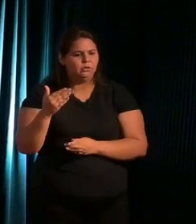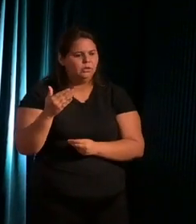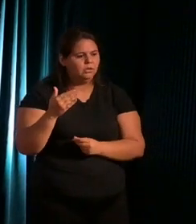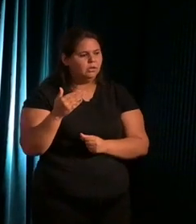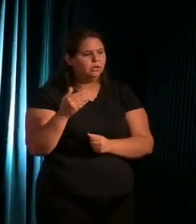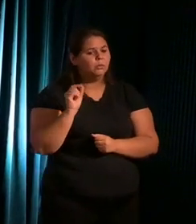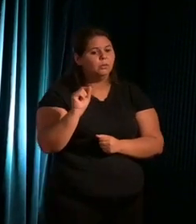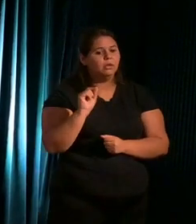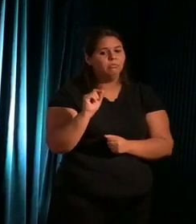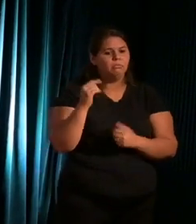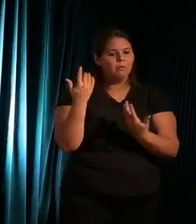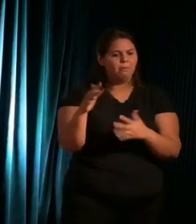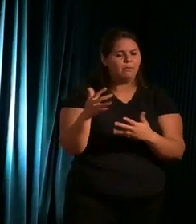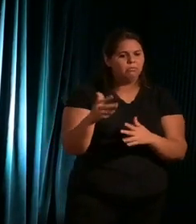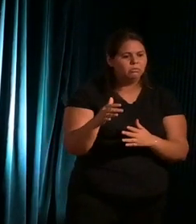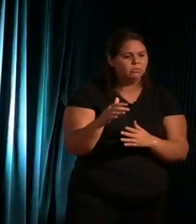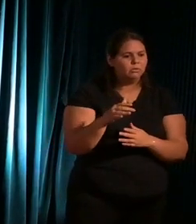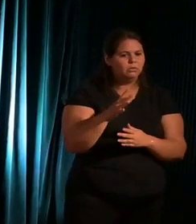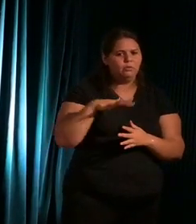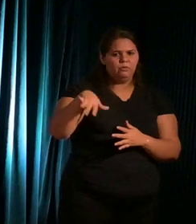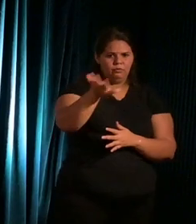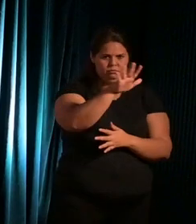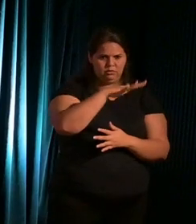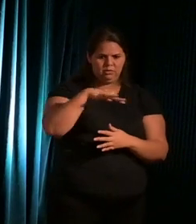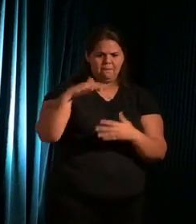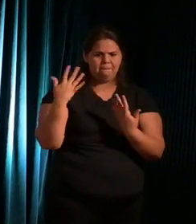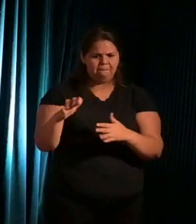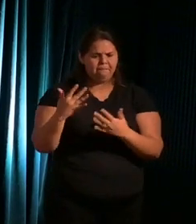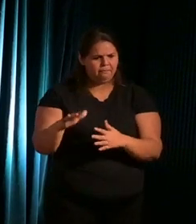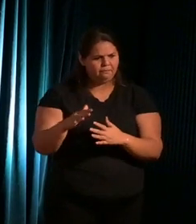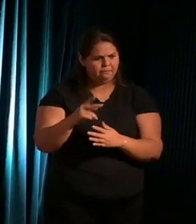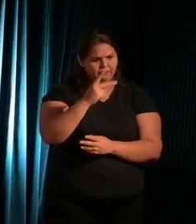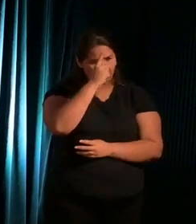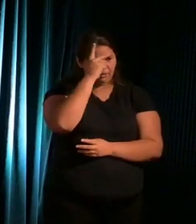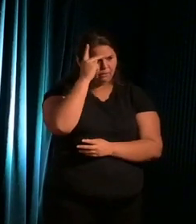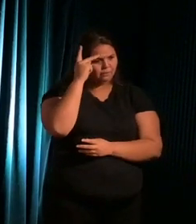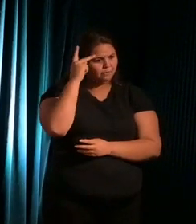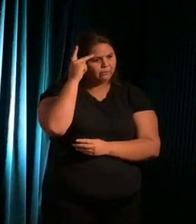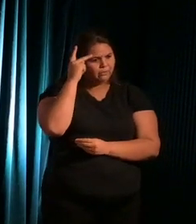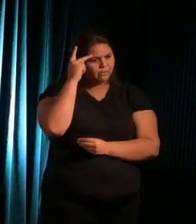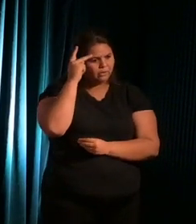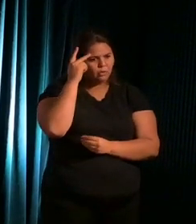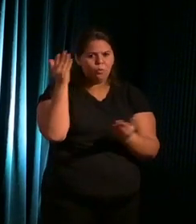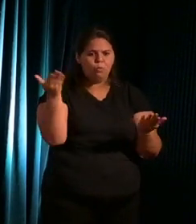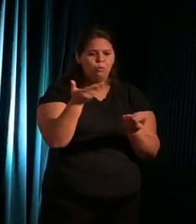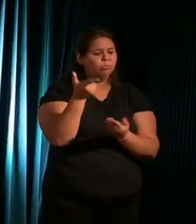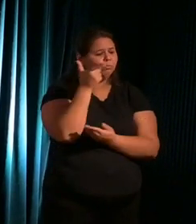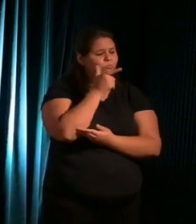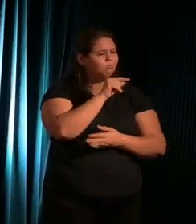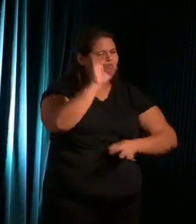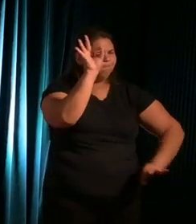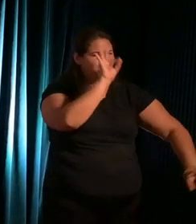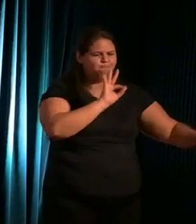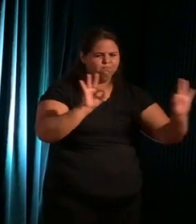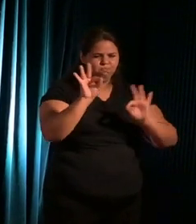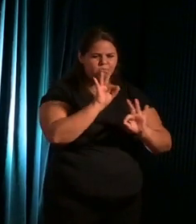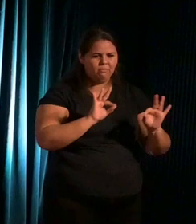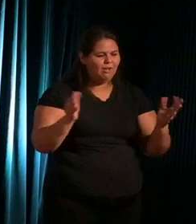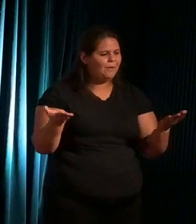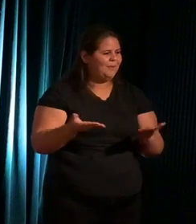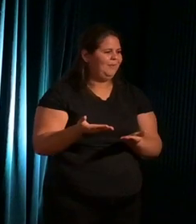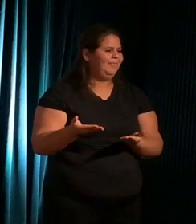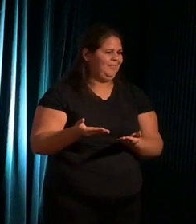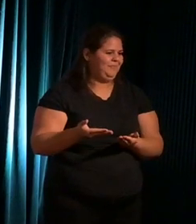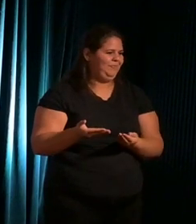eu queria um aplauso de vocês, as pessoas que fizeram